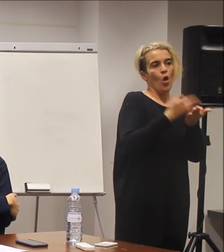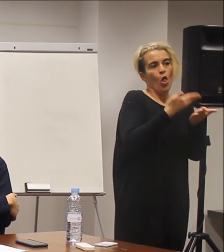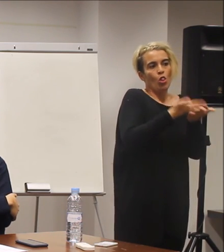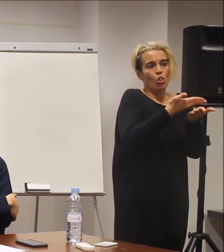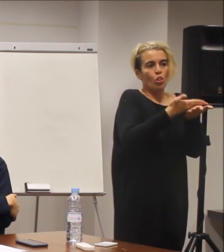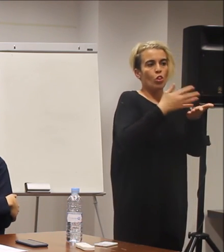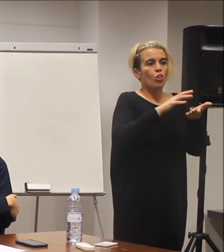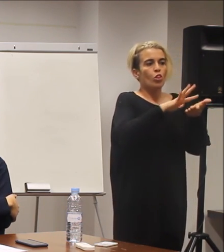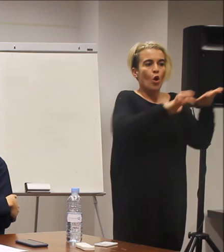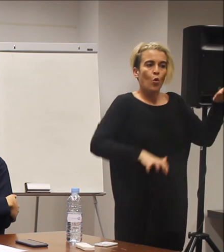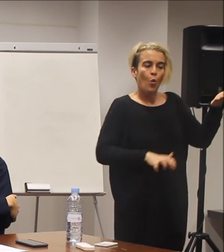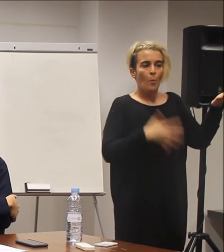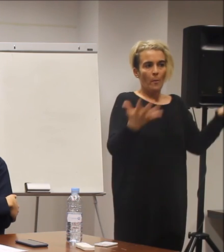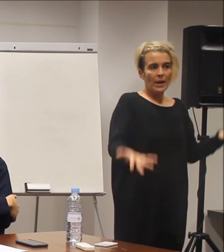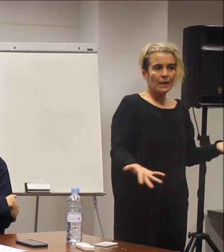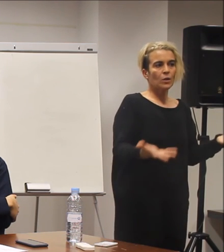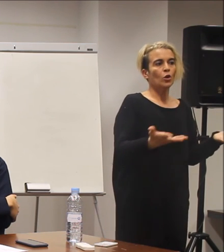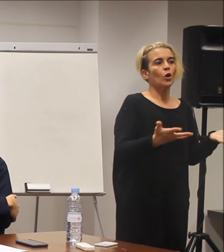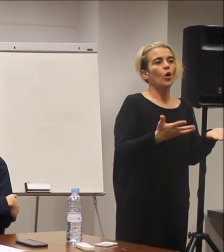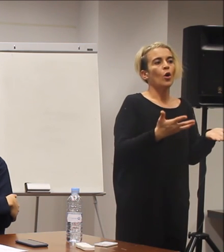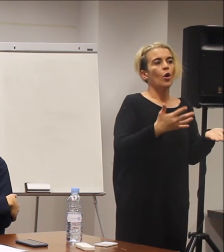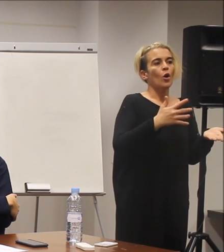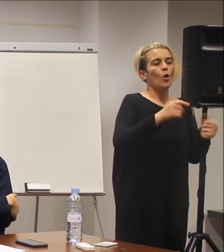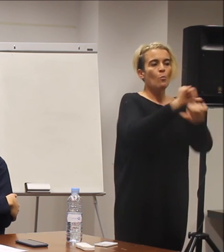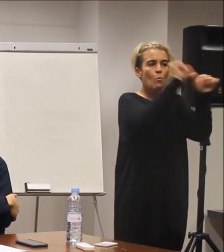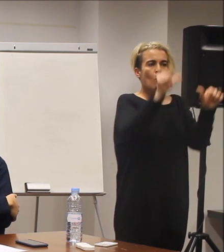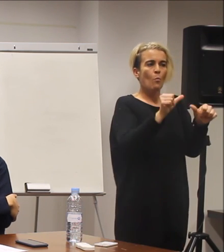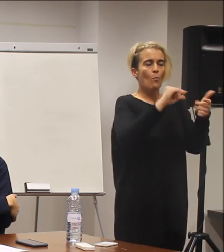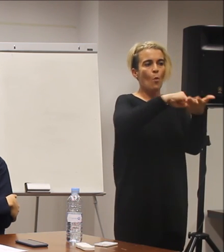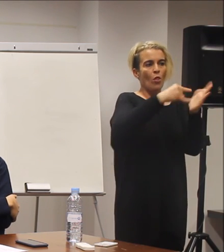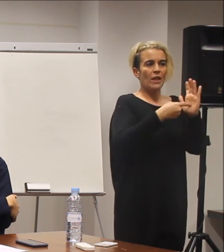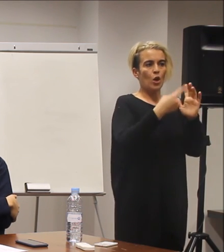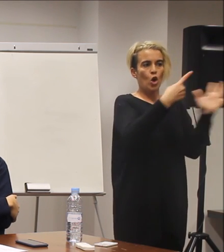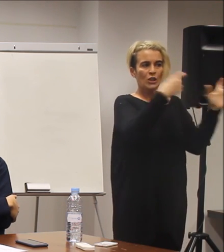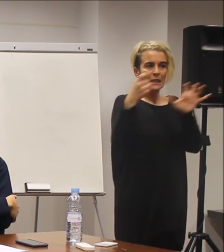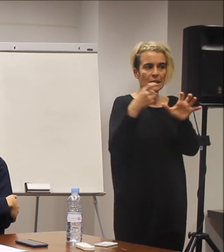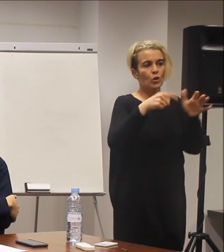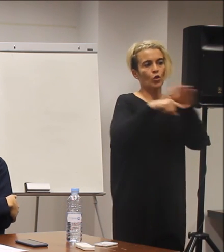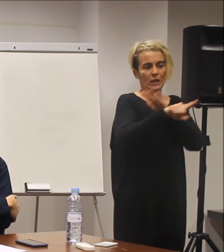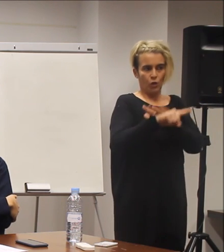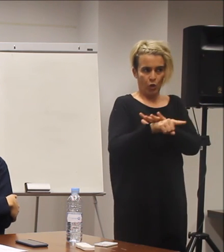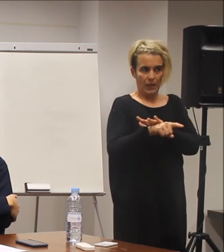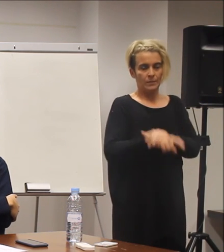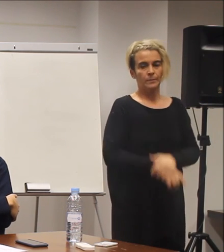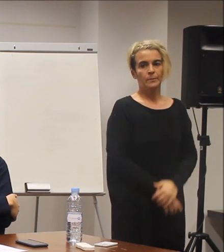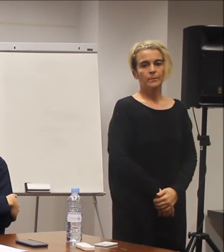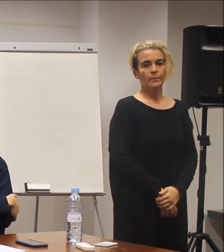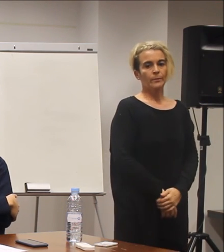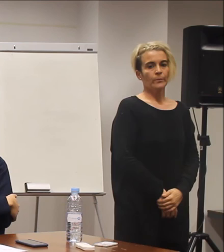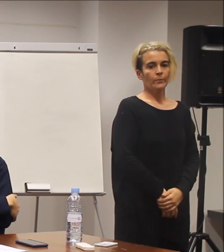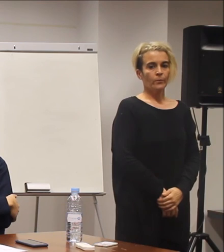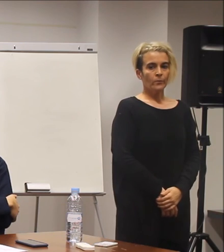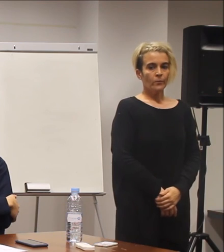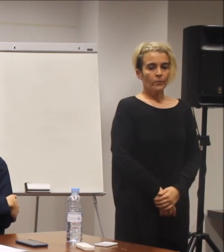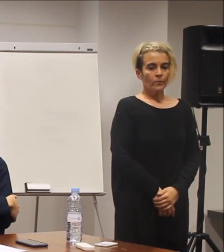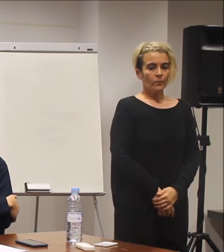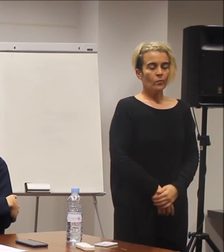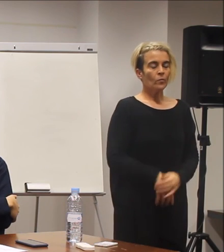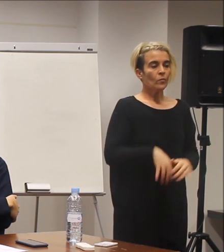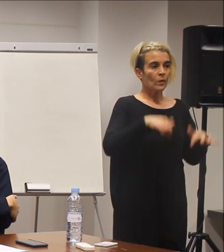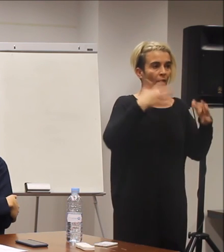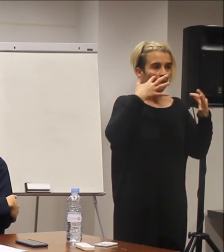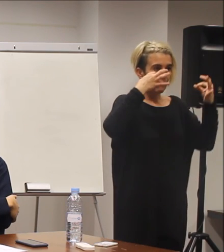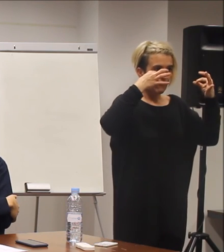actos jurídicos documentados, que es el modelo 600, y de gestoría. Vale. ¿Cómo está a día de hoy